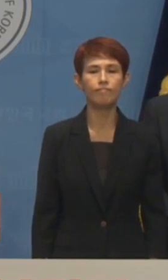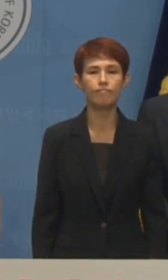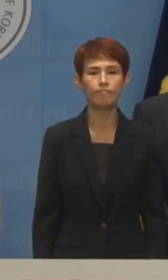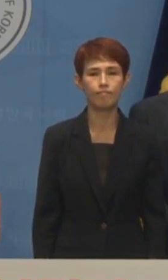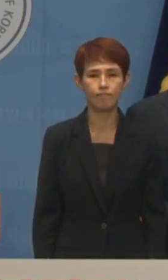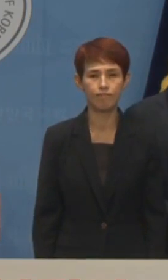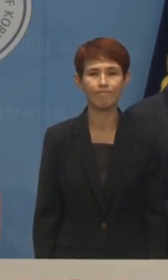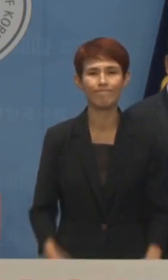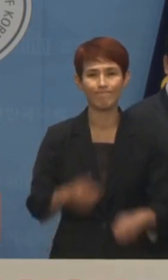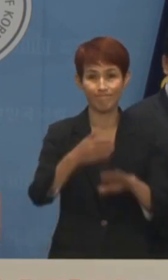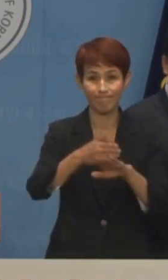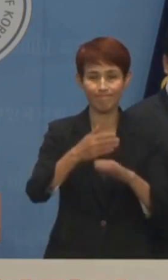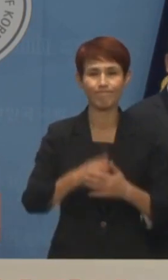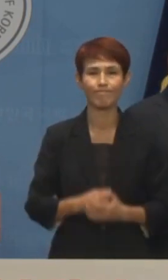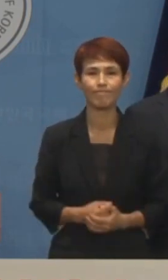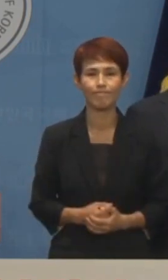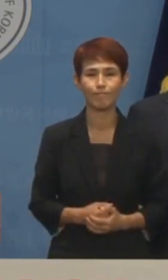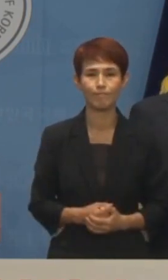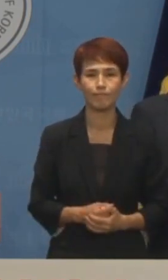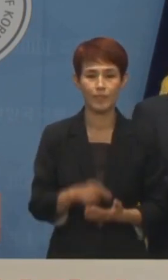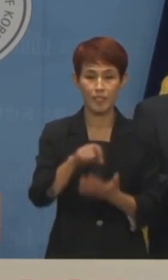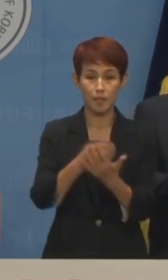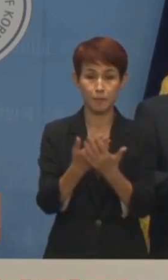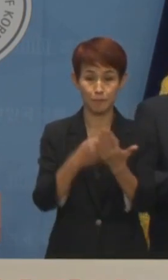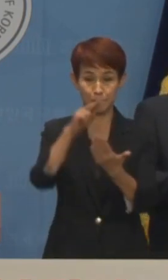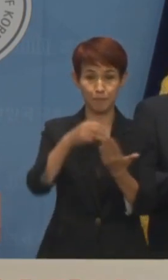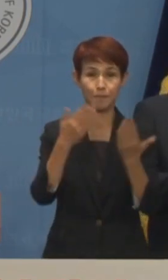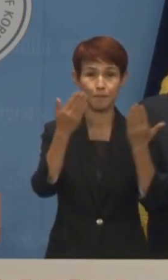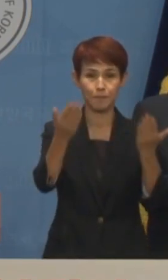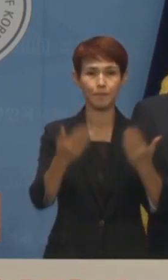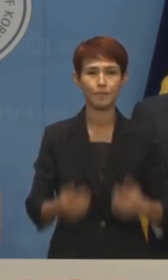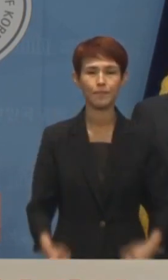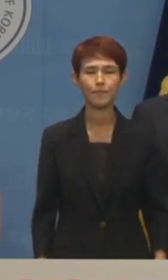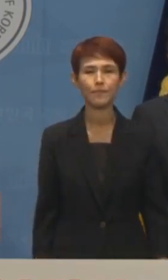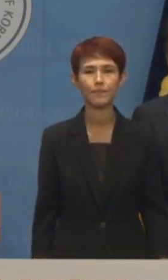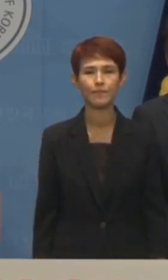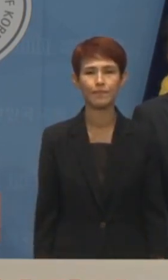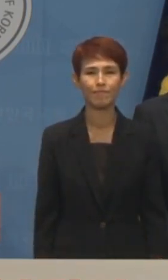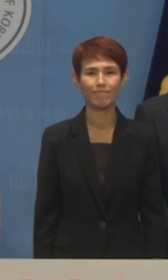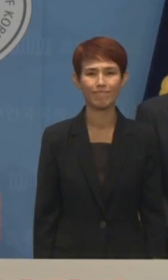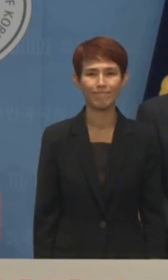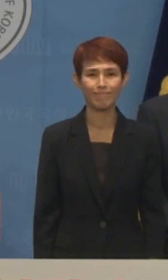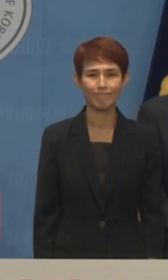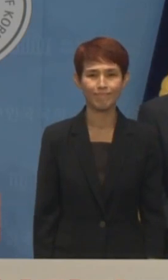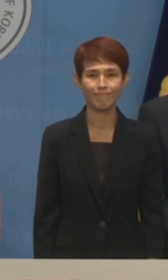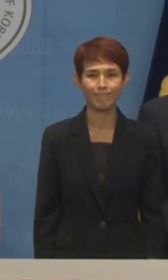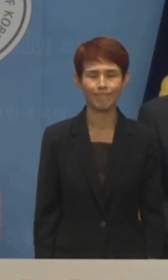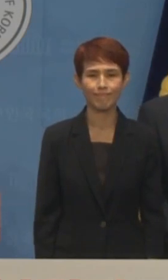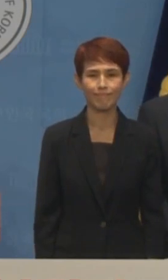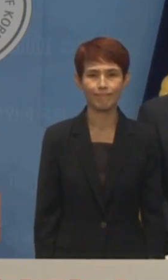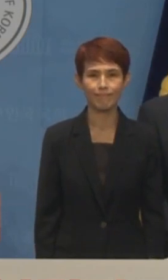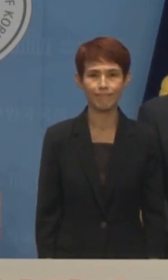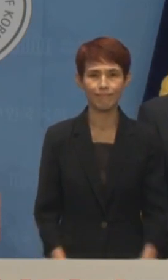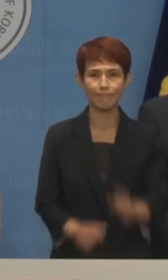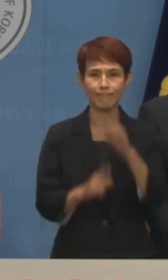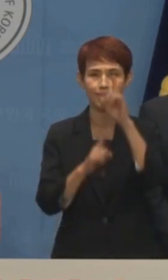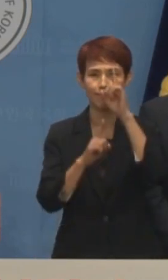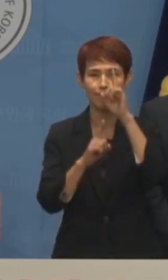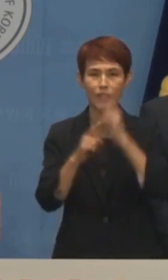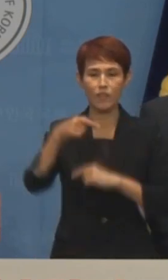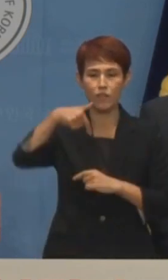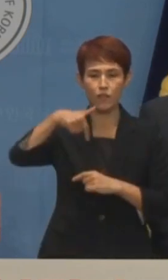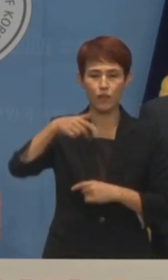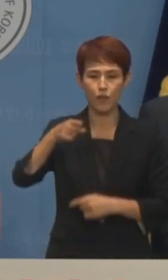네, 감사합니다. 다음은 기자회견문 낭독 순서입니다. 기자회견문 낭독은 결의 하나의 이현희